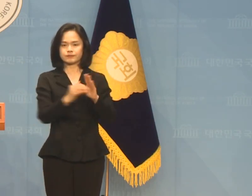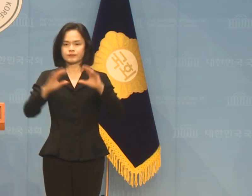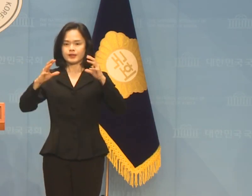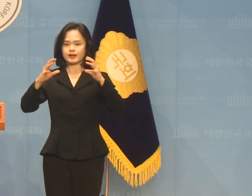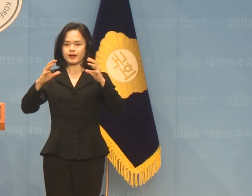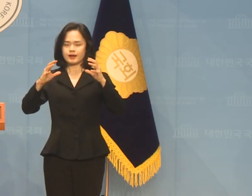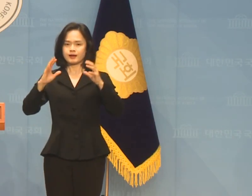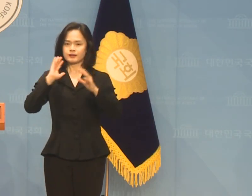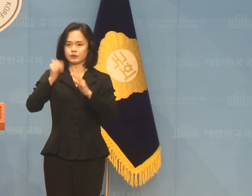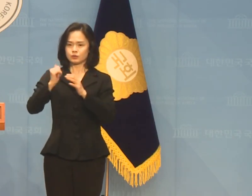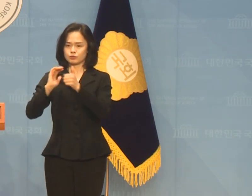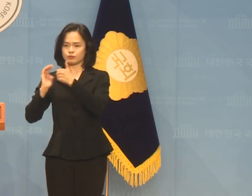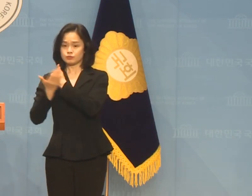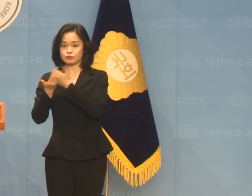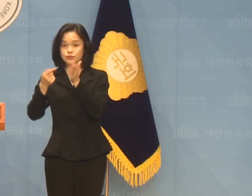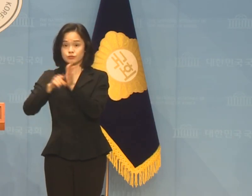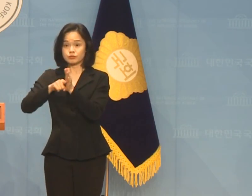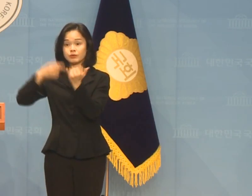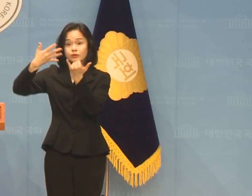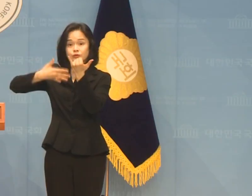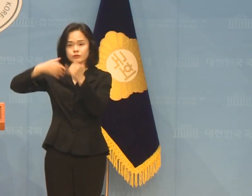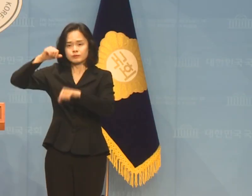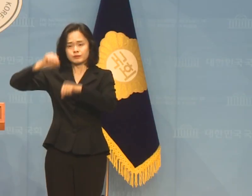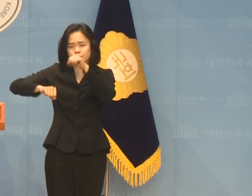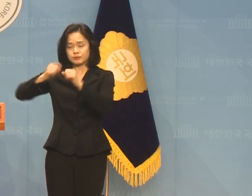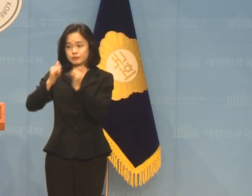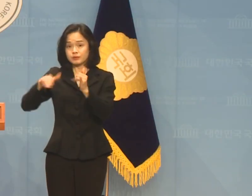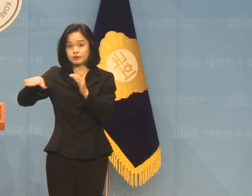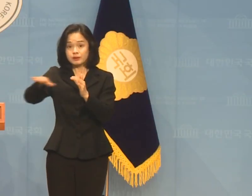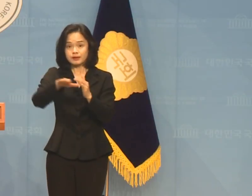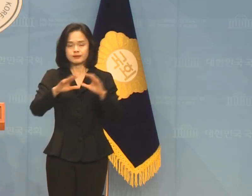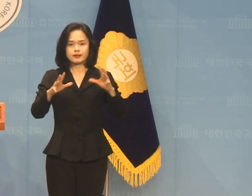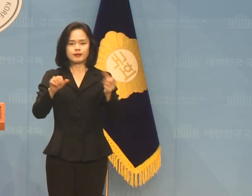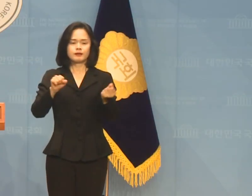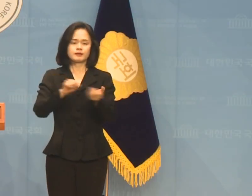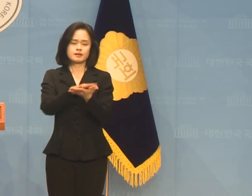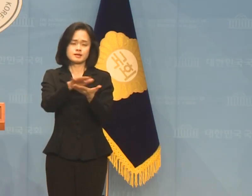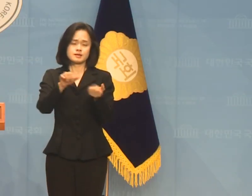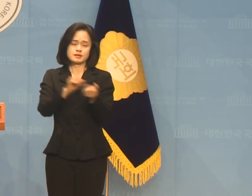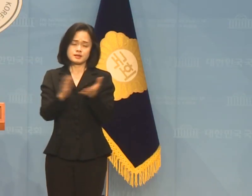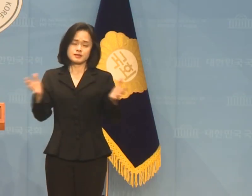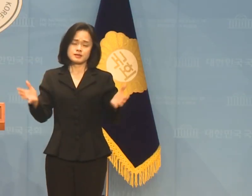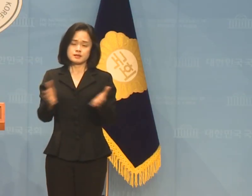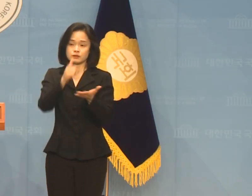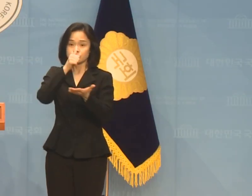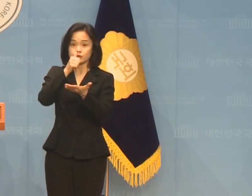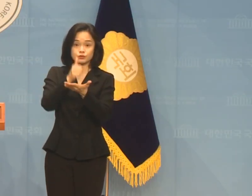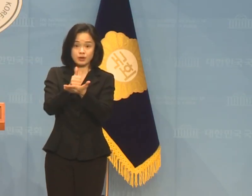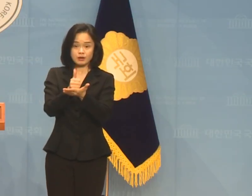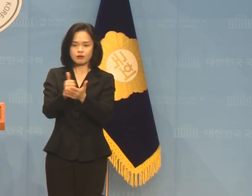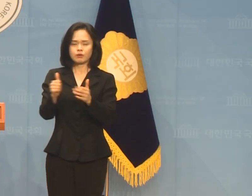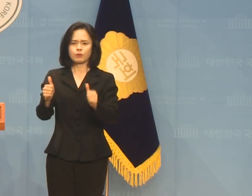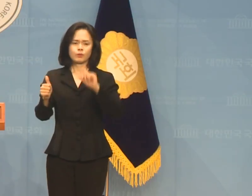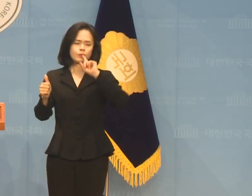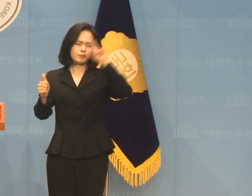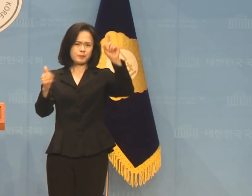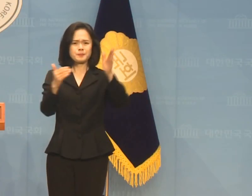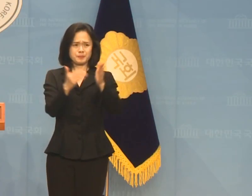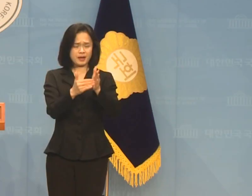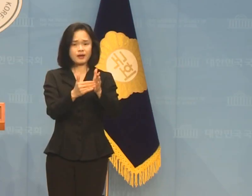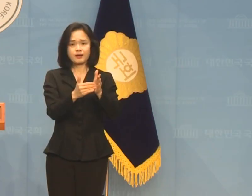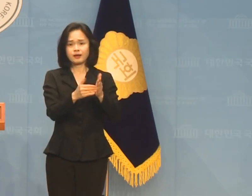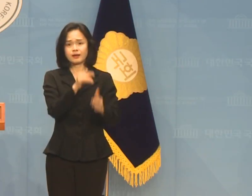내란 선전죄로 고발했습니다. 이에 이런 걸 보면 역시 민주당은 반헌법